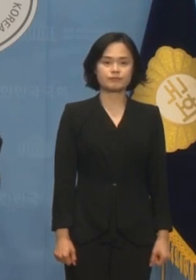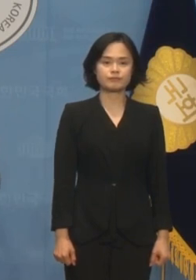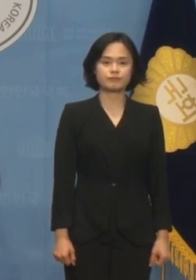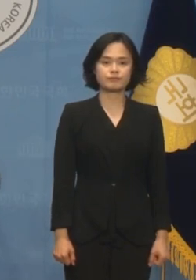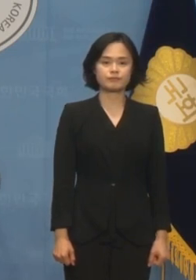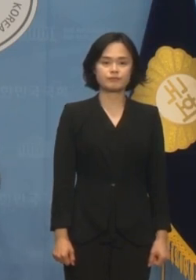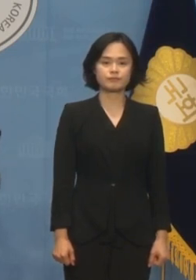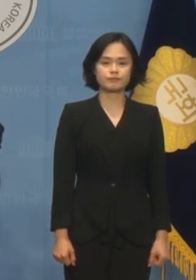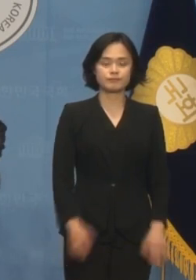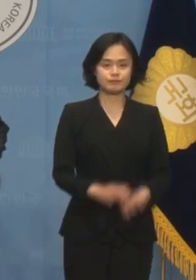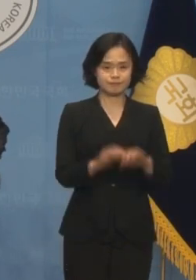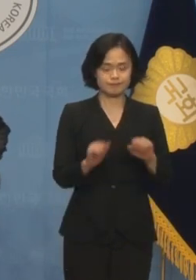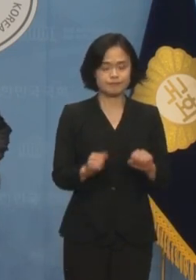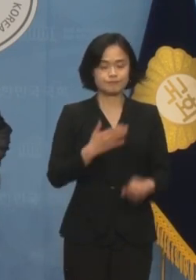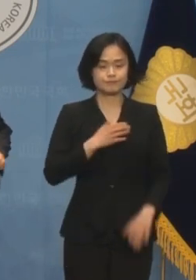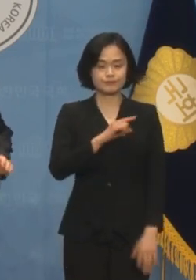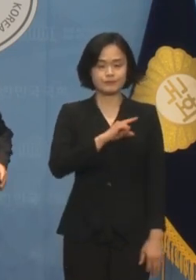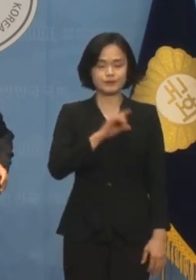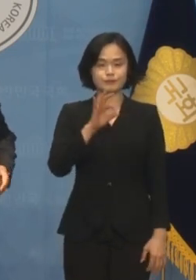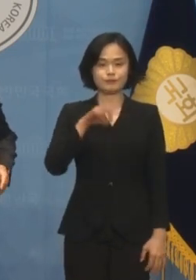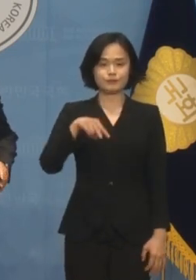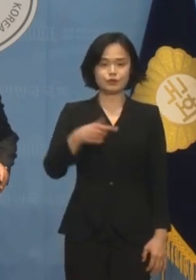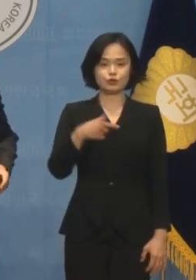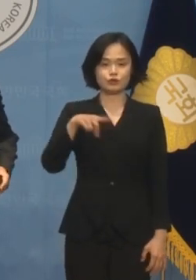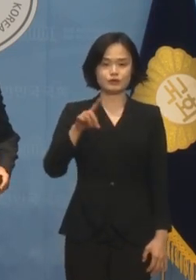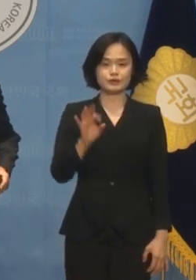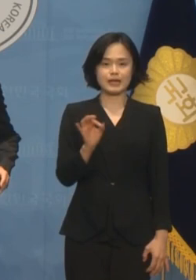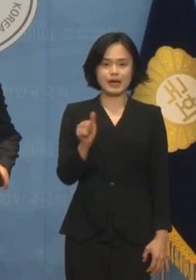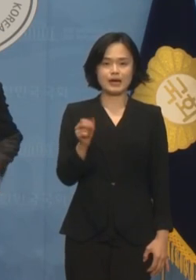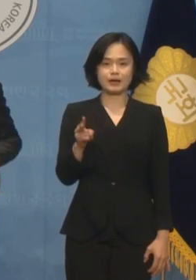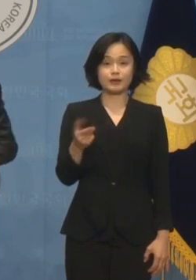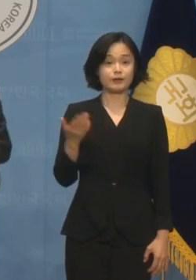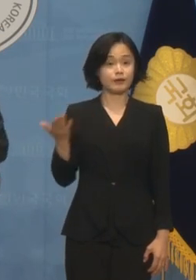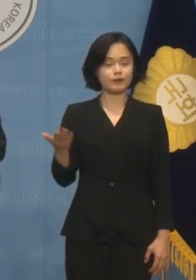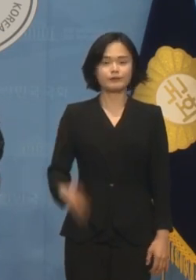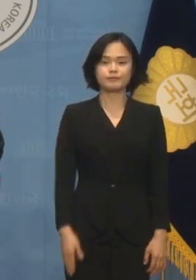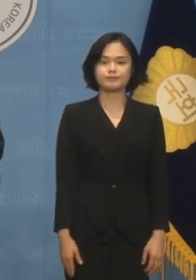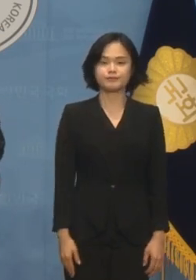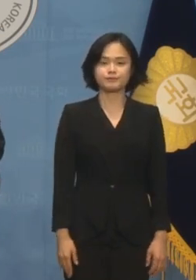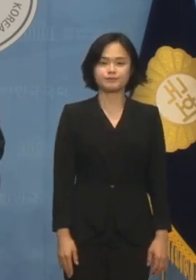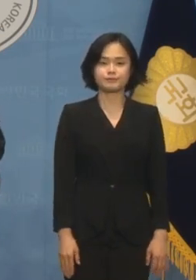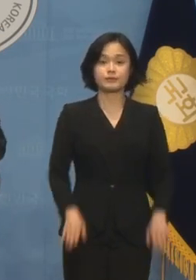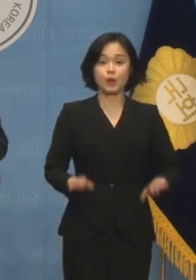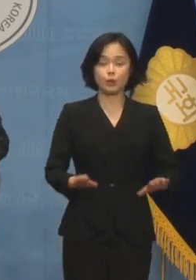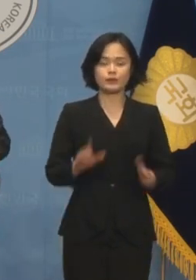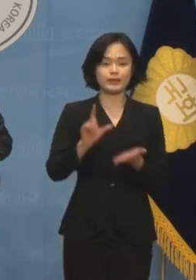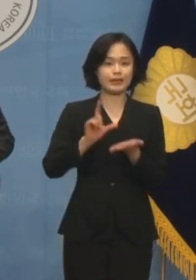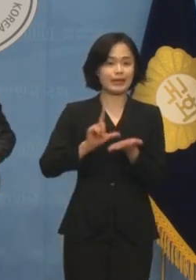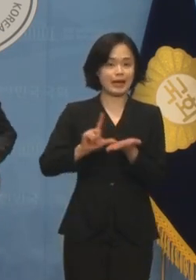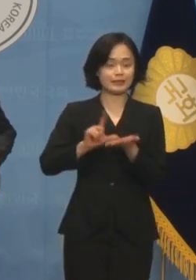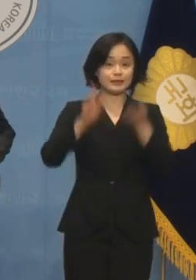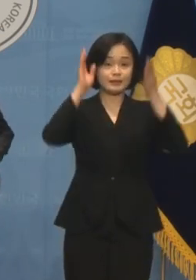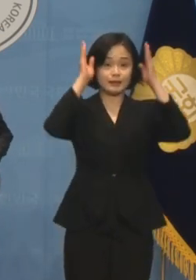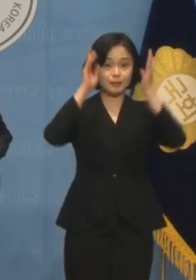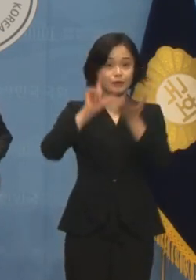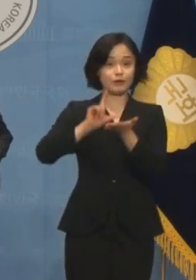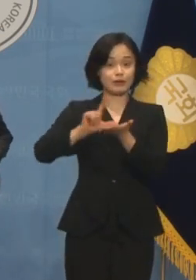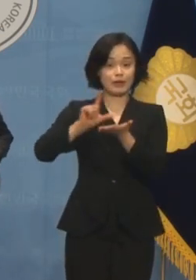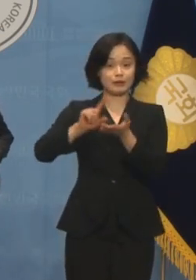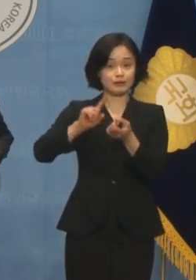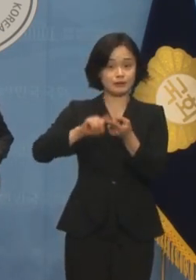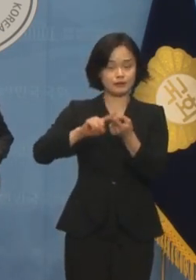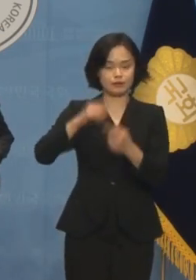예, 윤상현 의원입니다. 저는 오늘 급박하게 돌아가고 있는 라인야오 사태에 대해 한일